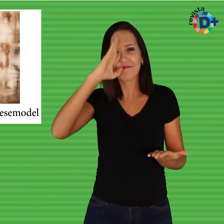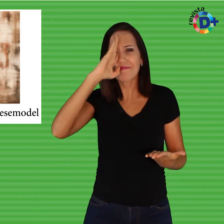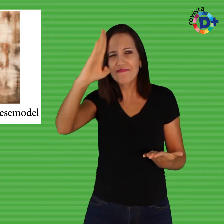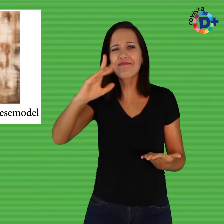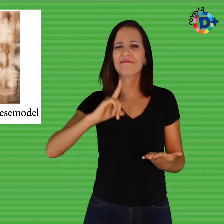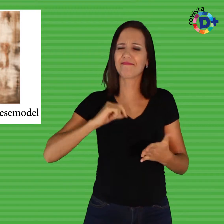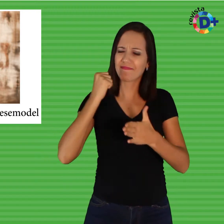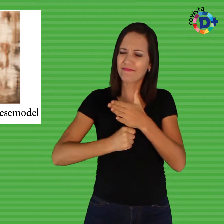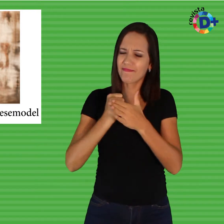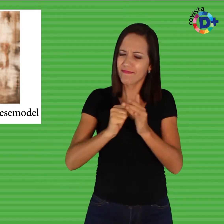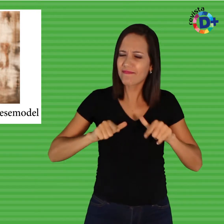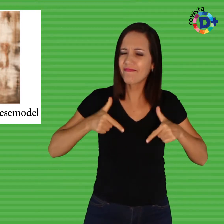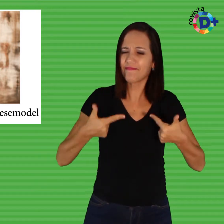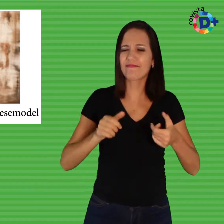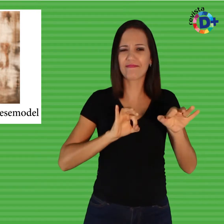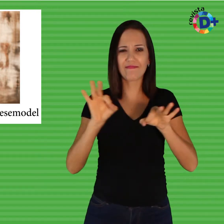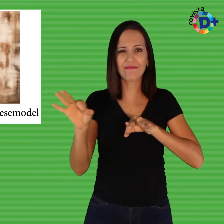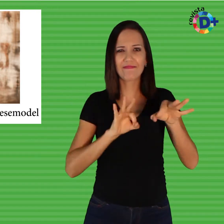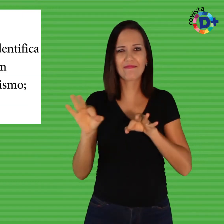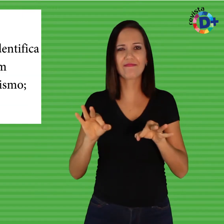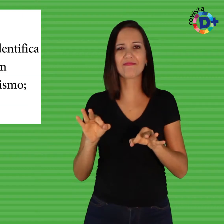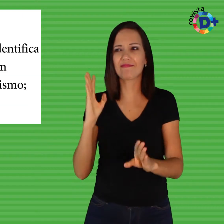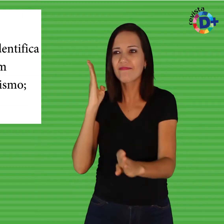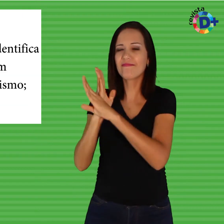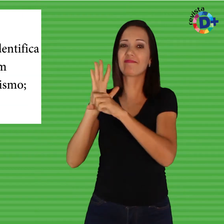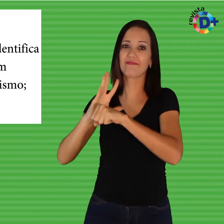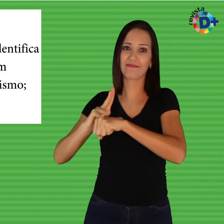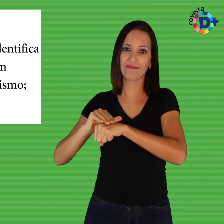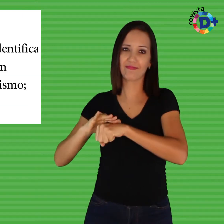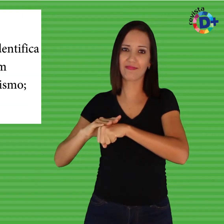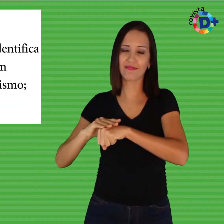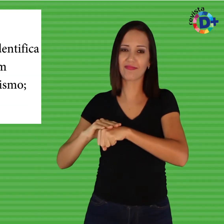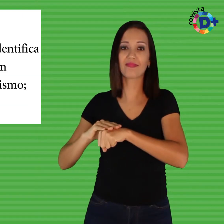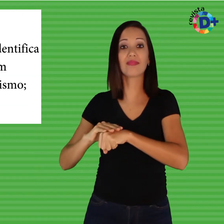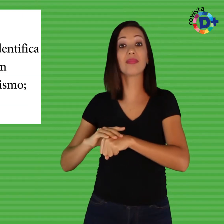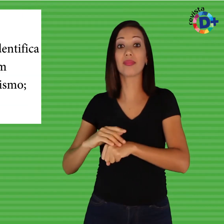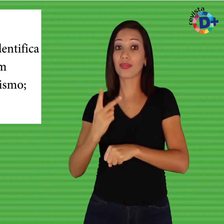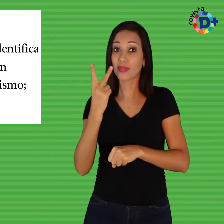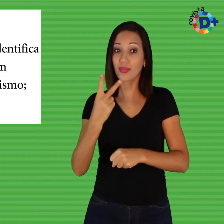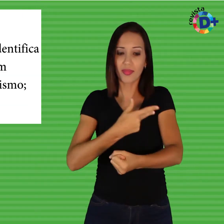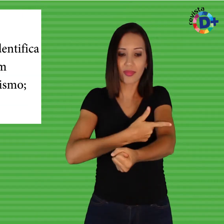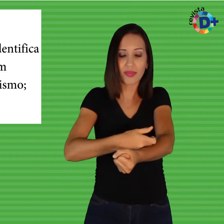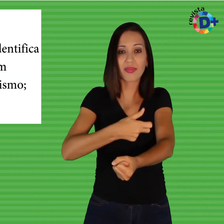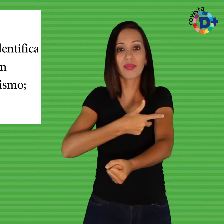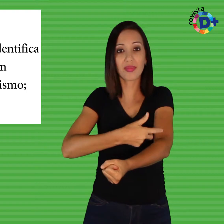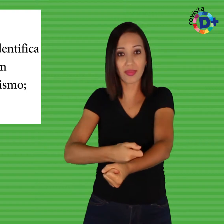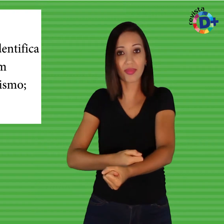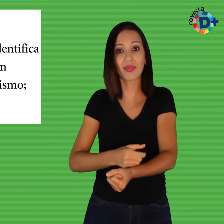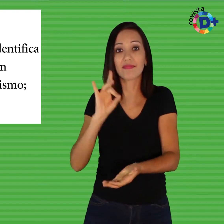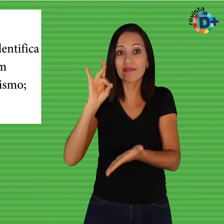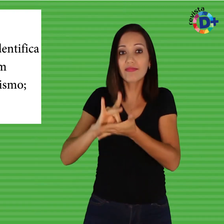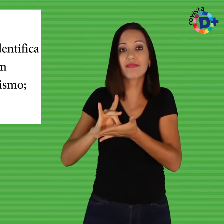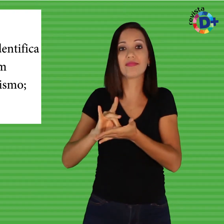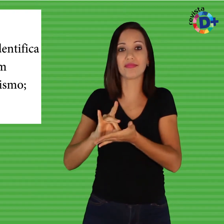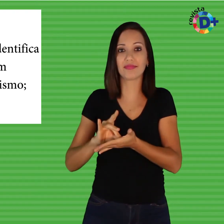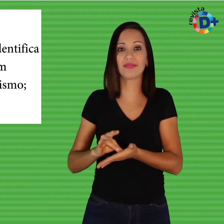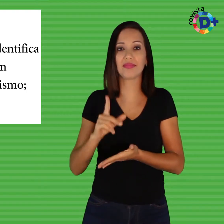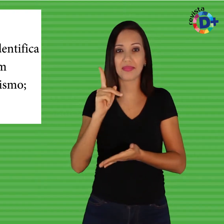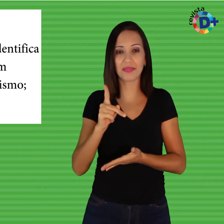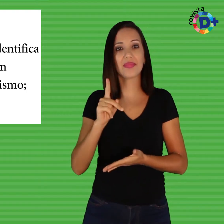Uma das principais lutas do projeto é pelo diagnóstico, confirmado por 2 exames laboratoriais, o